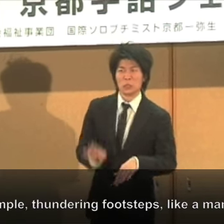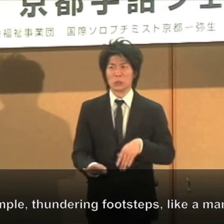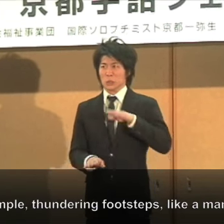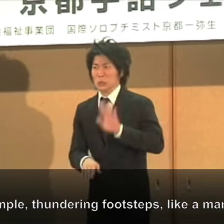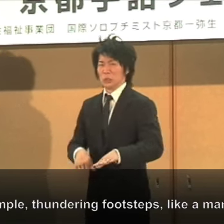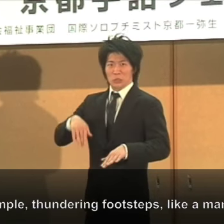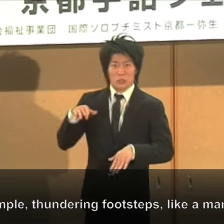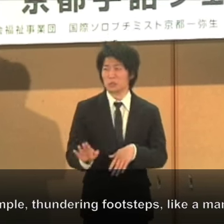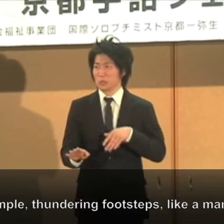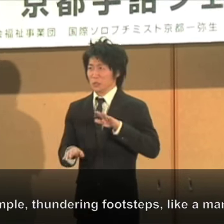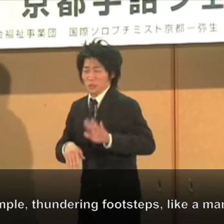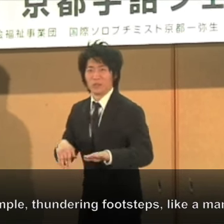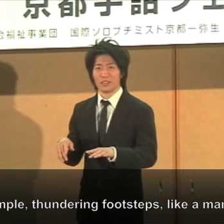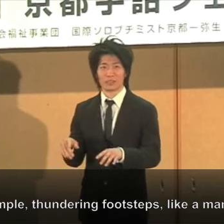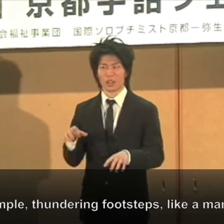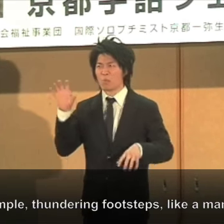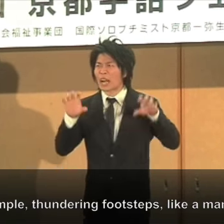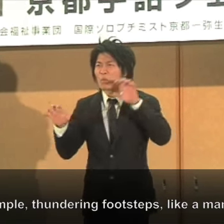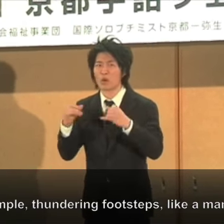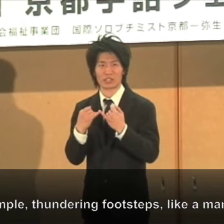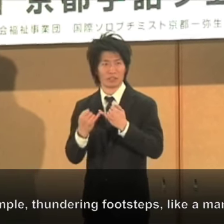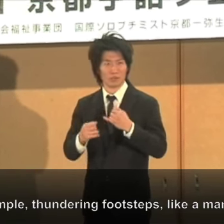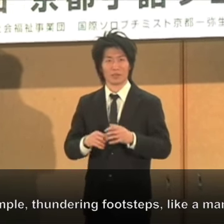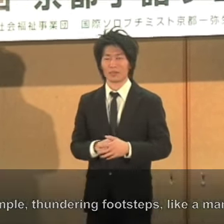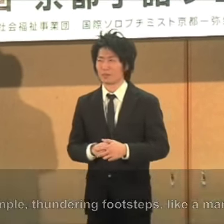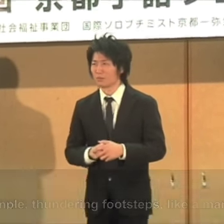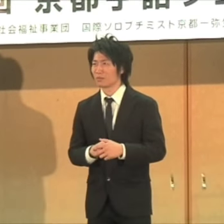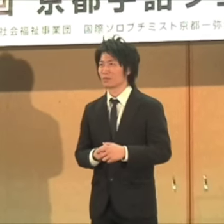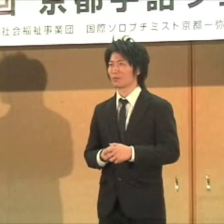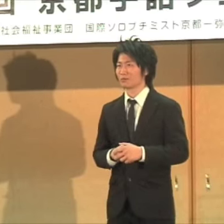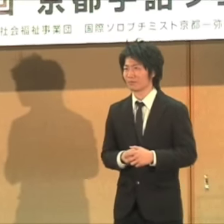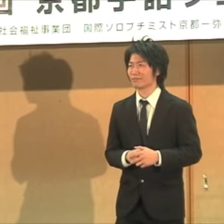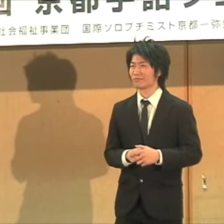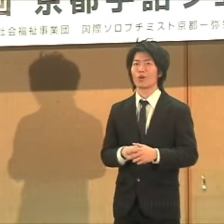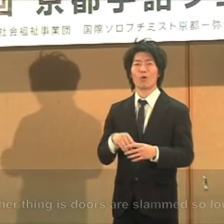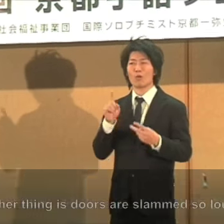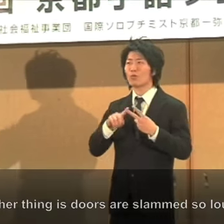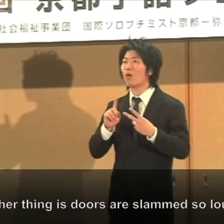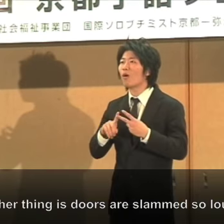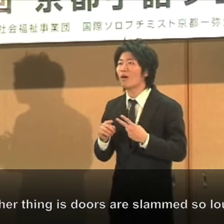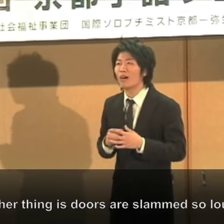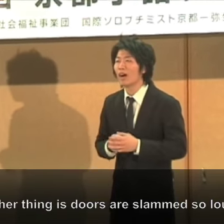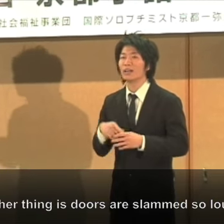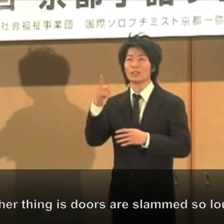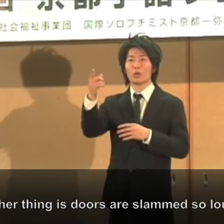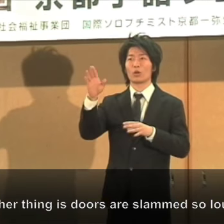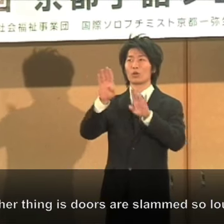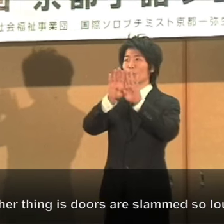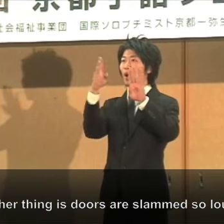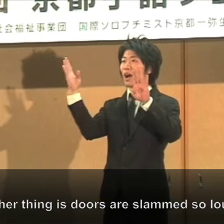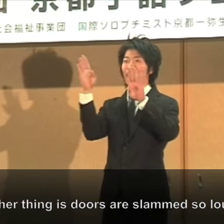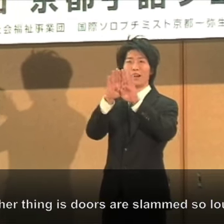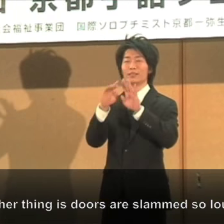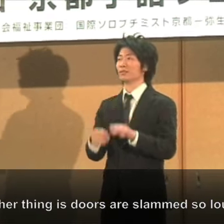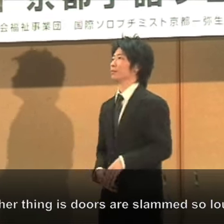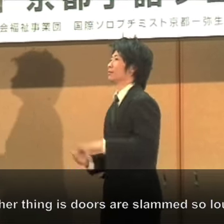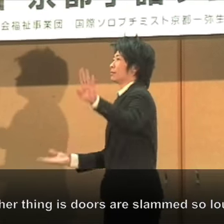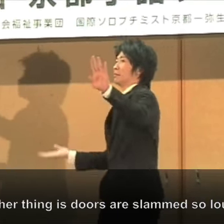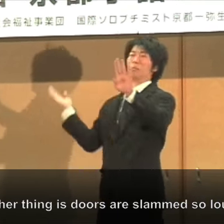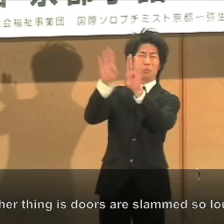はドタンドタンドタンと響かせて歩くし、もうマンモスみたいですね。またドアの開け閉めもパシャ